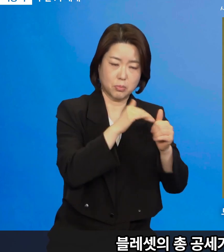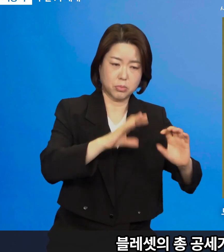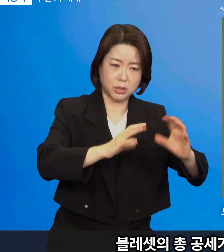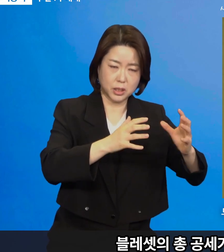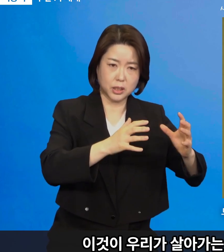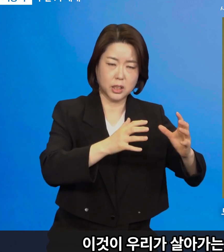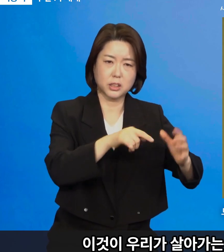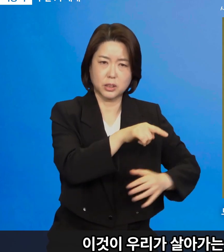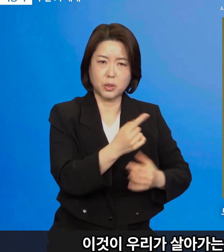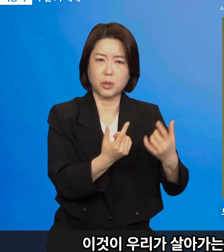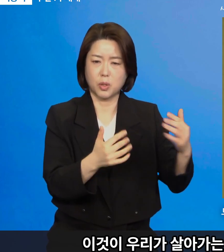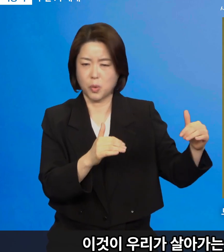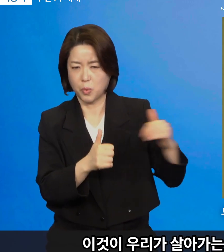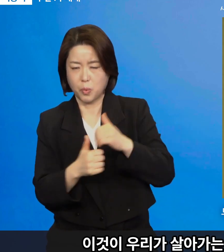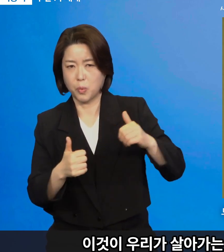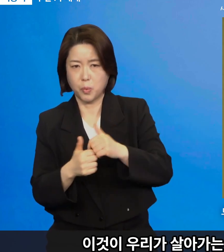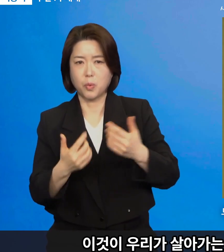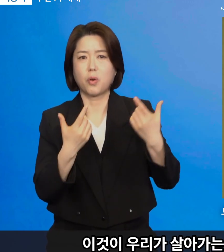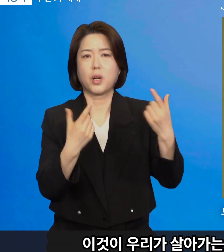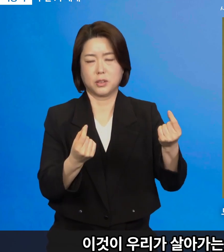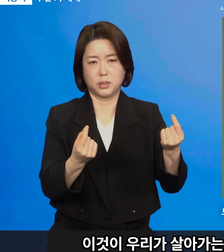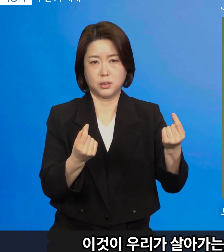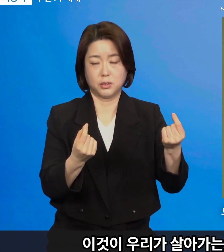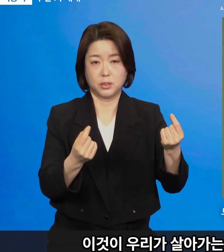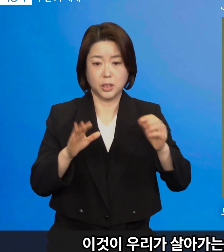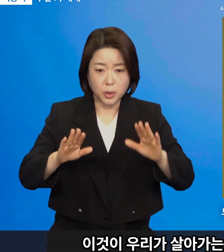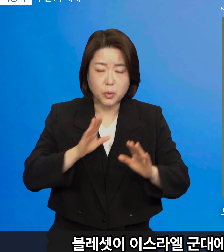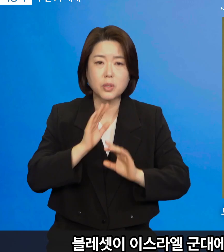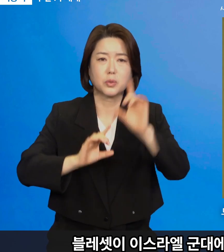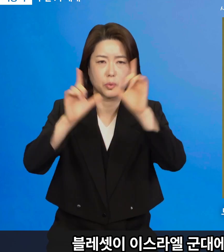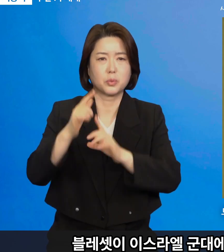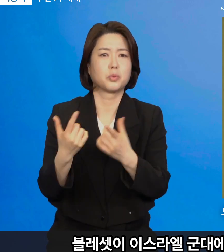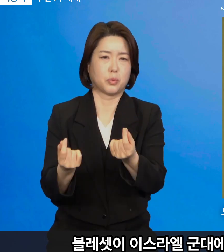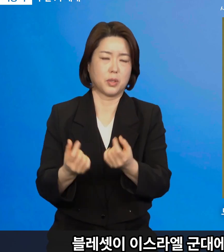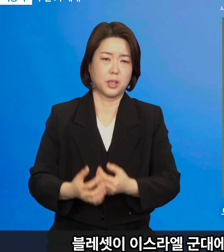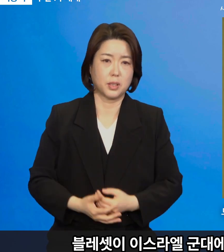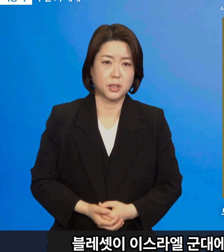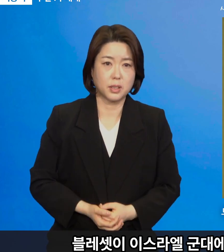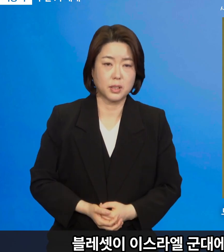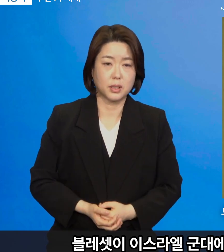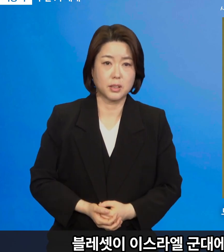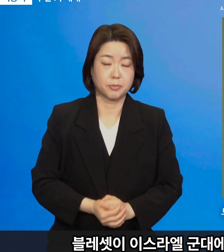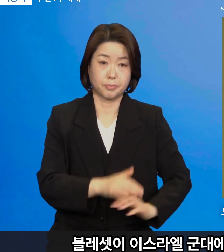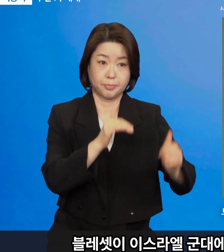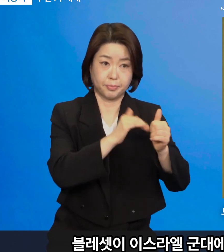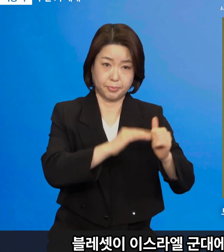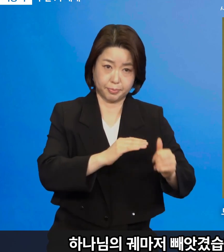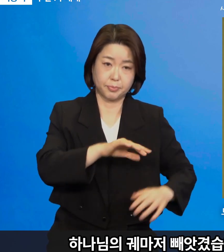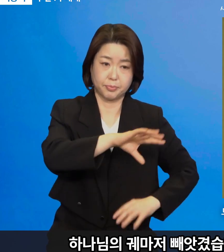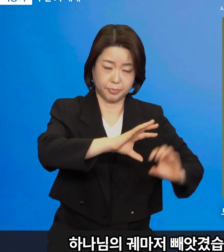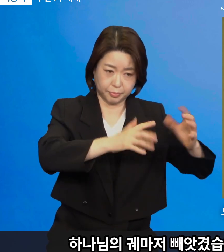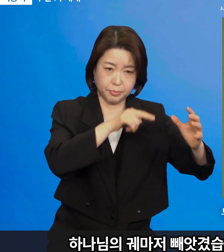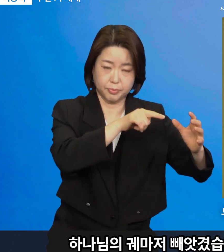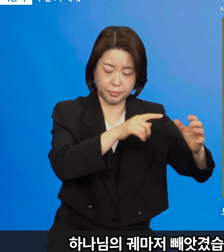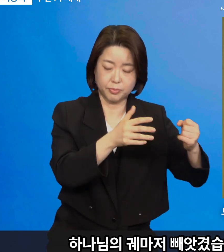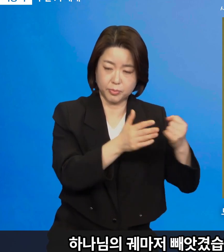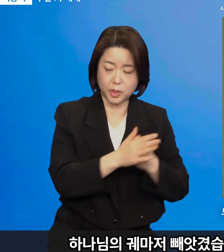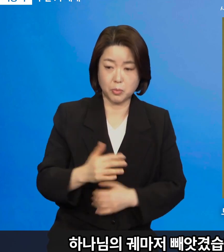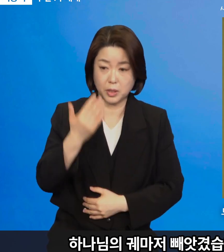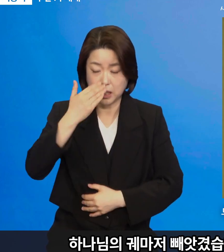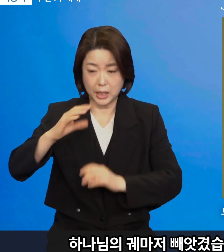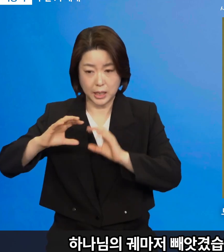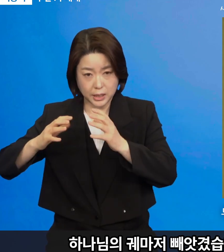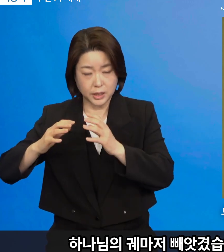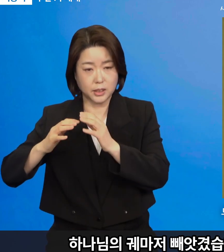것, 이것이 우리가 살아가는 현실이라고 하는 것이죠. 그러니까 블레셋의 이스라엘 군대에 두 차례 큰 승리를 거두고 하나님의 괴마저